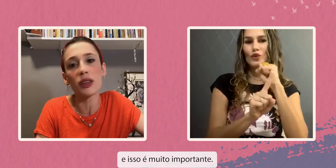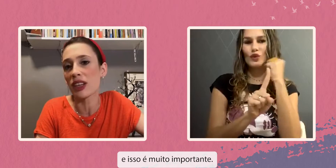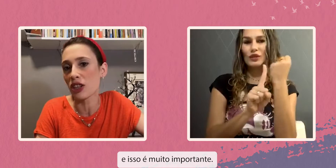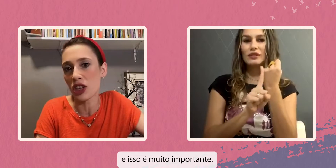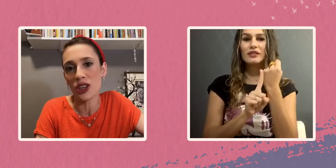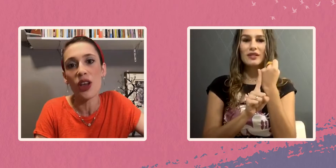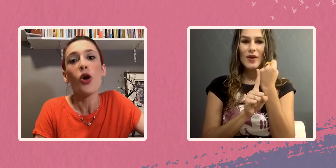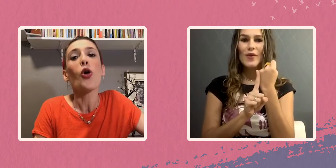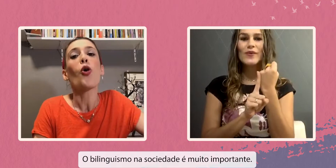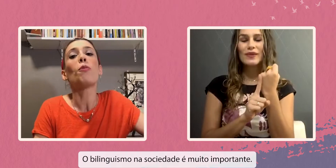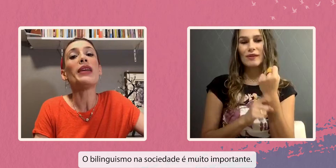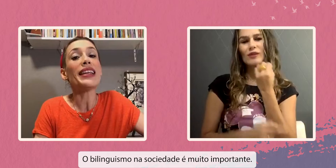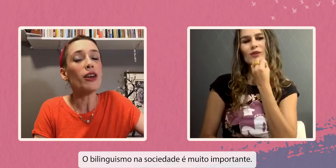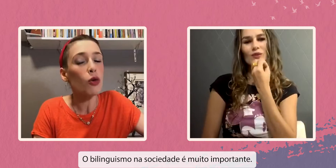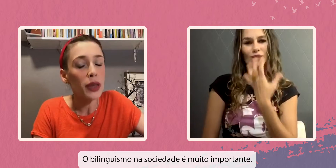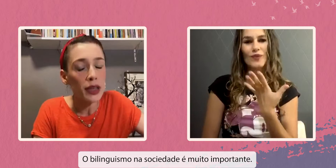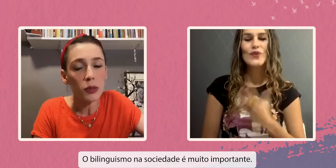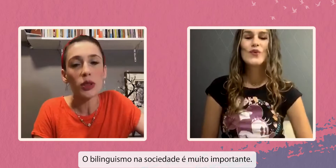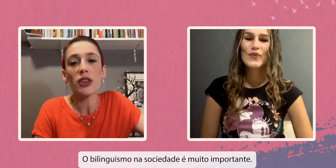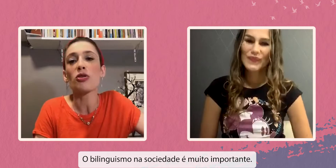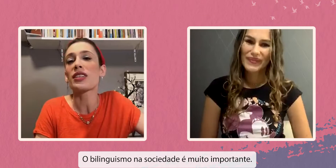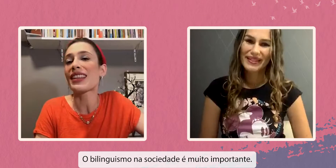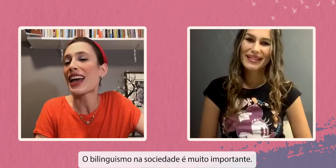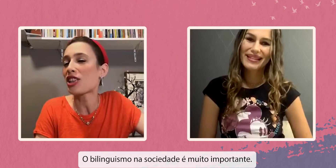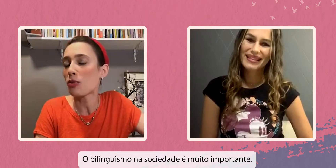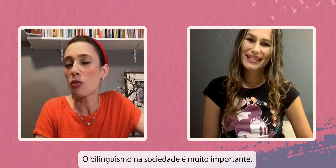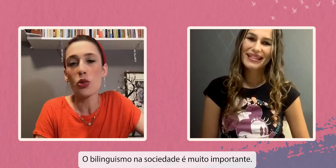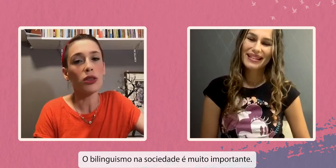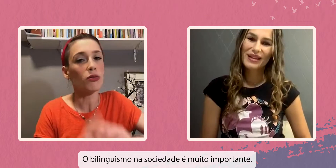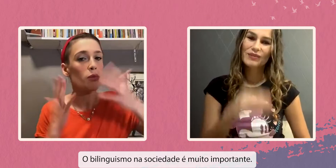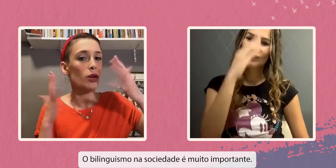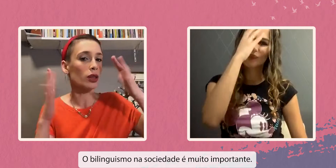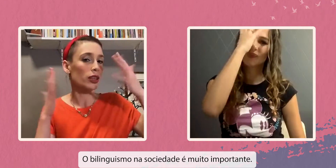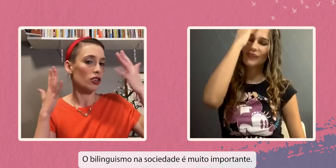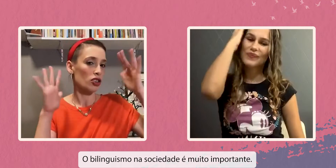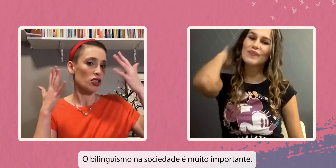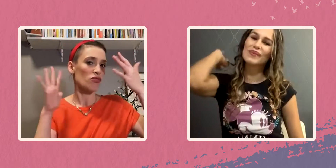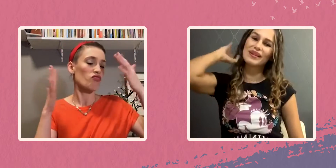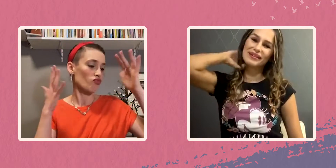muito importante. O bilinguismo na sociedade é muito importante.